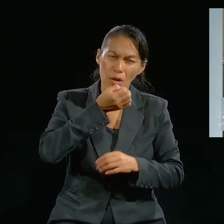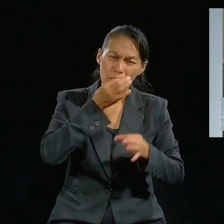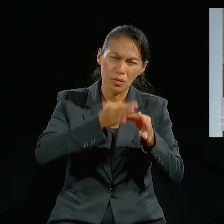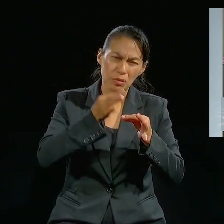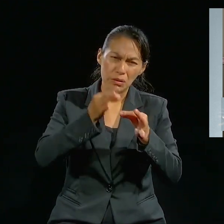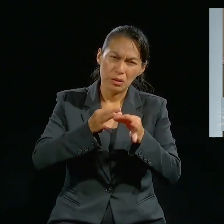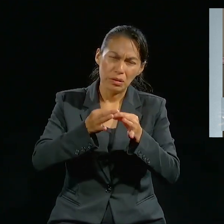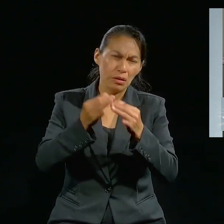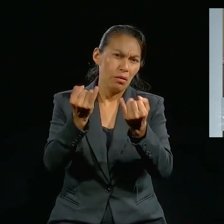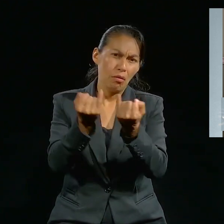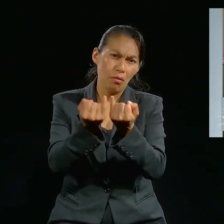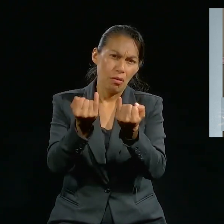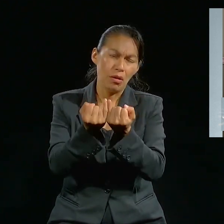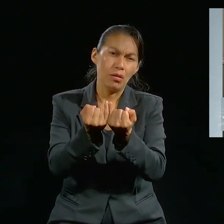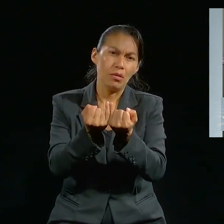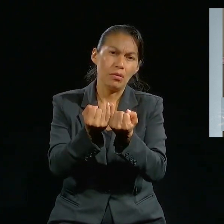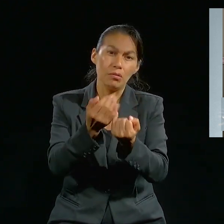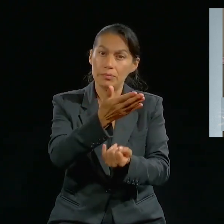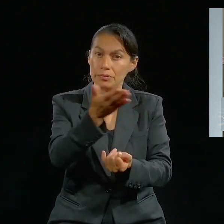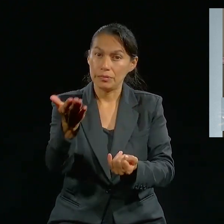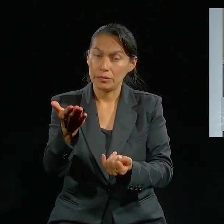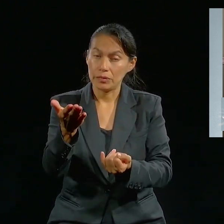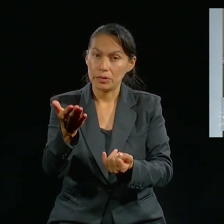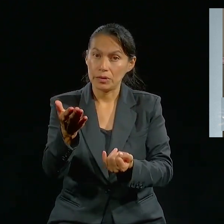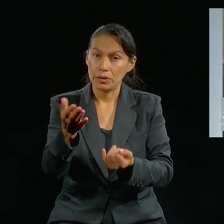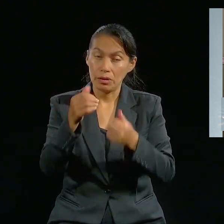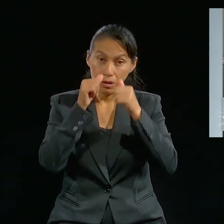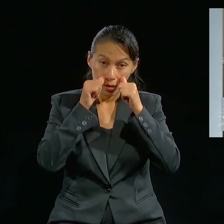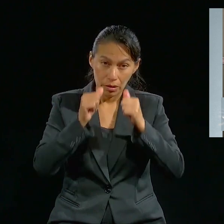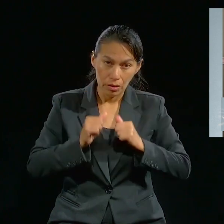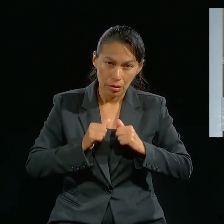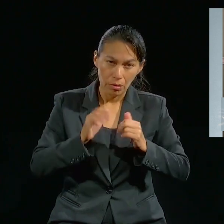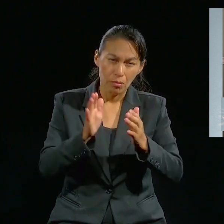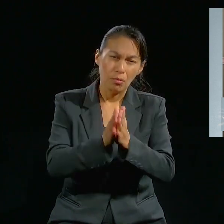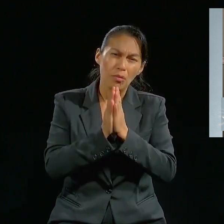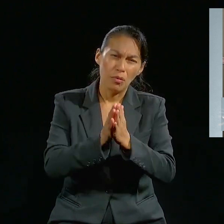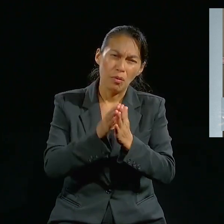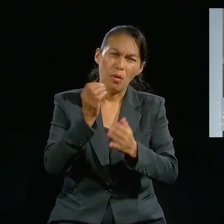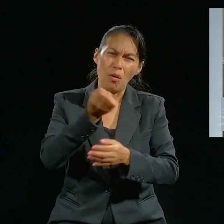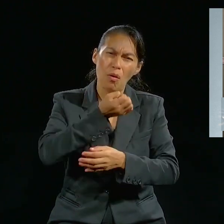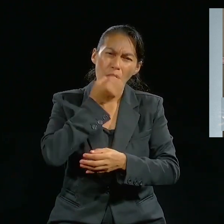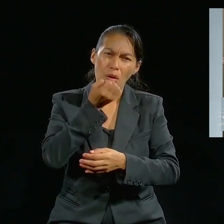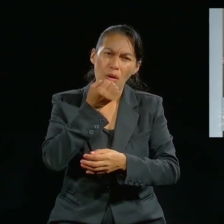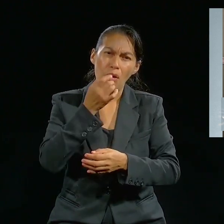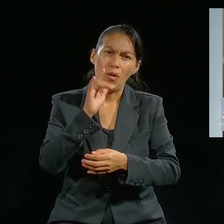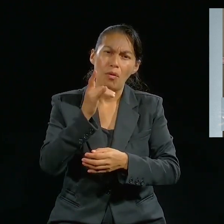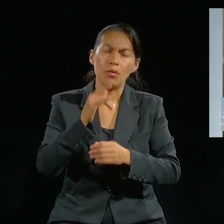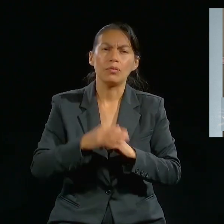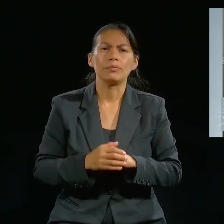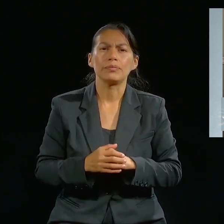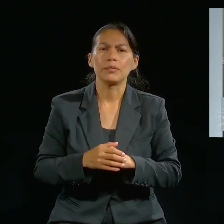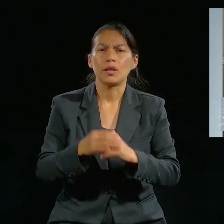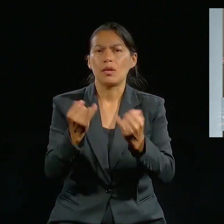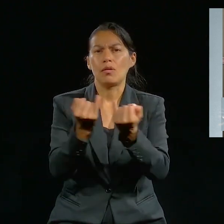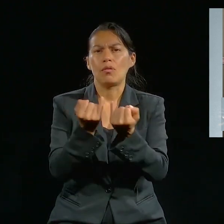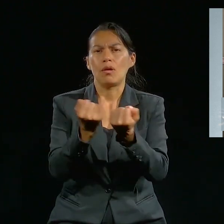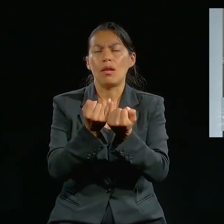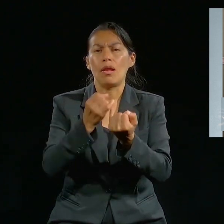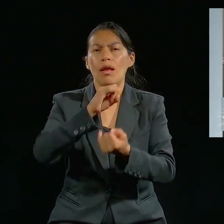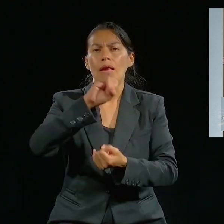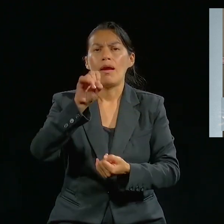escucha únete a orar por Julio por favor también Javier